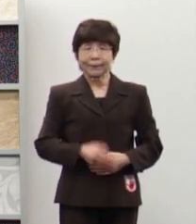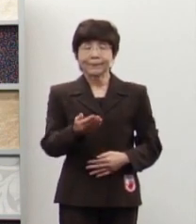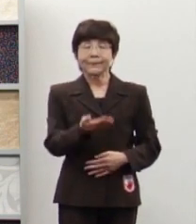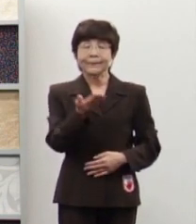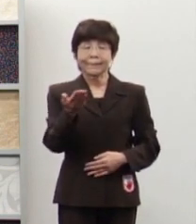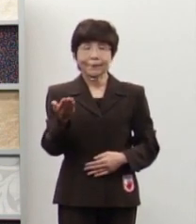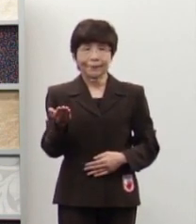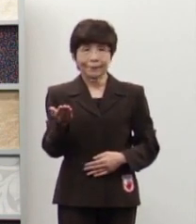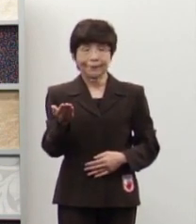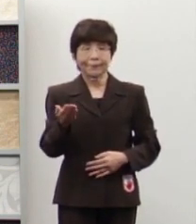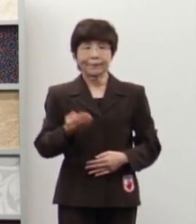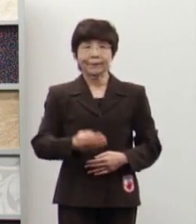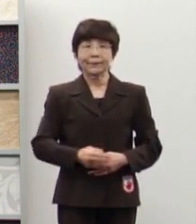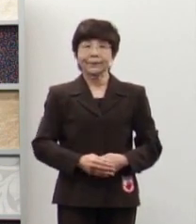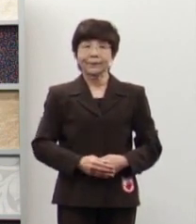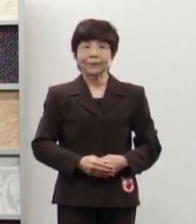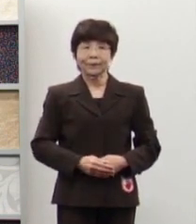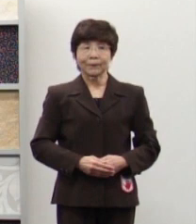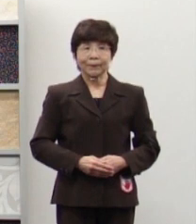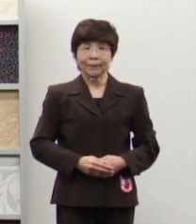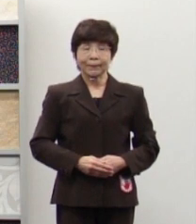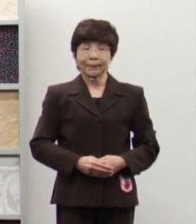次に、